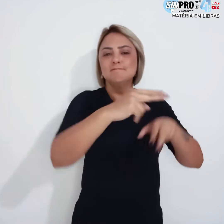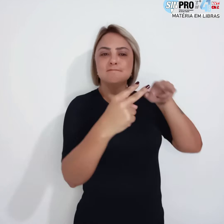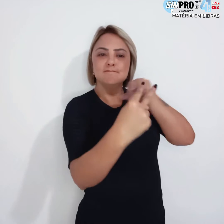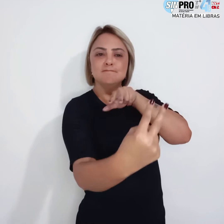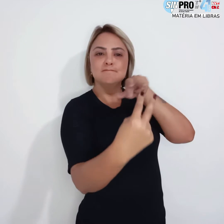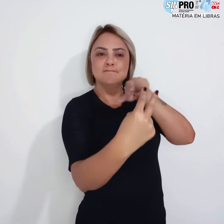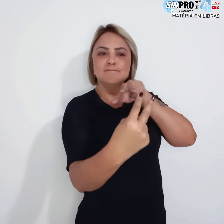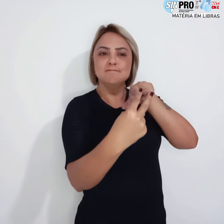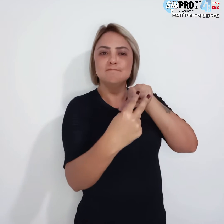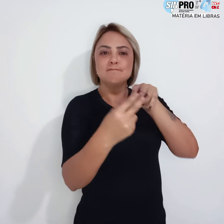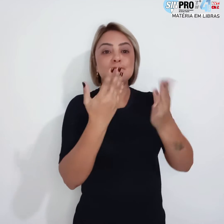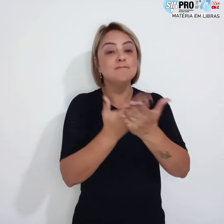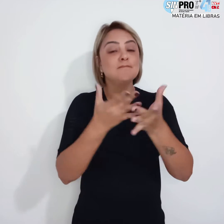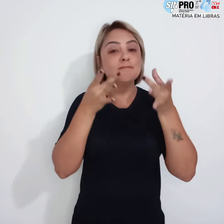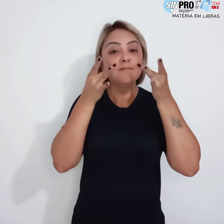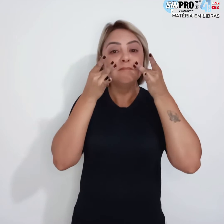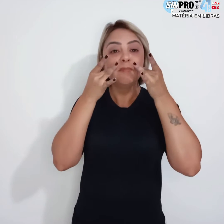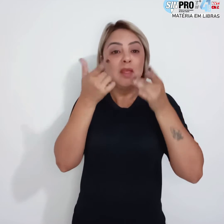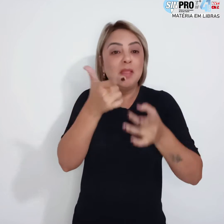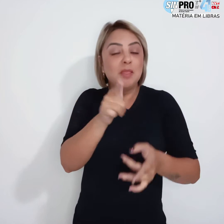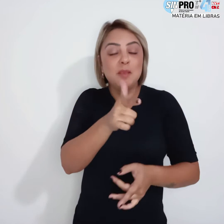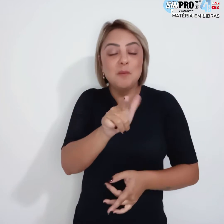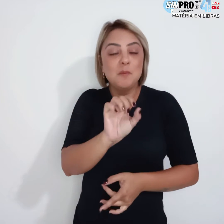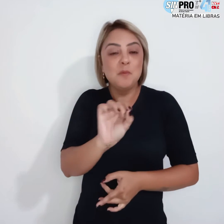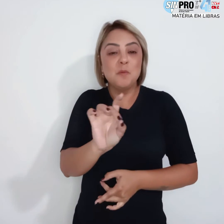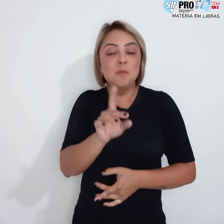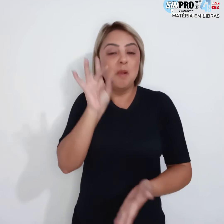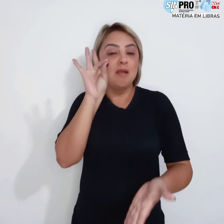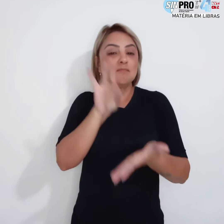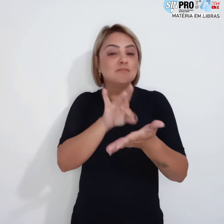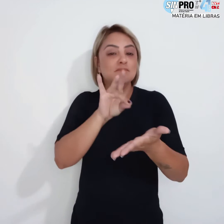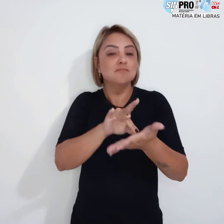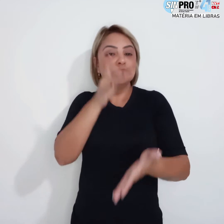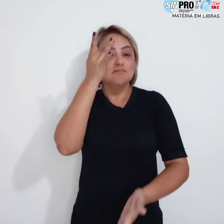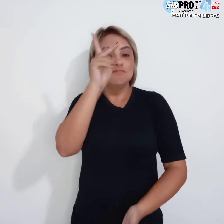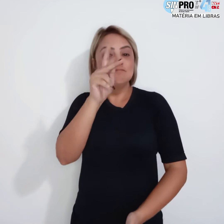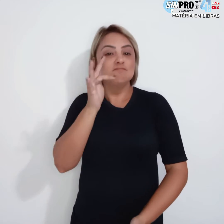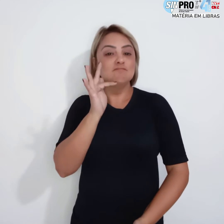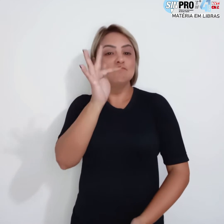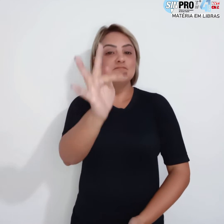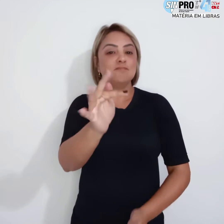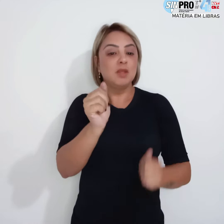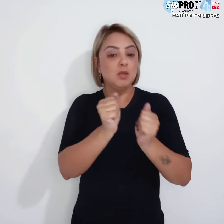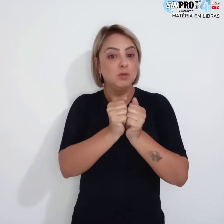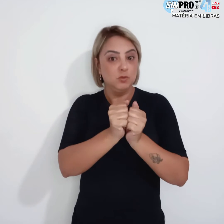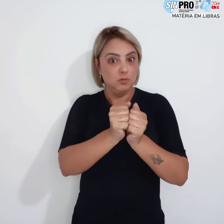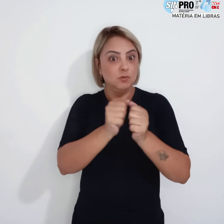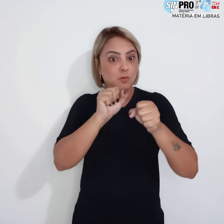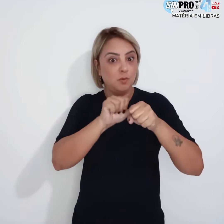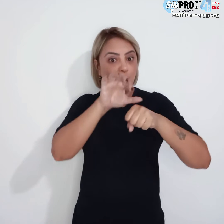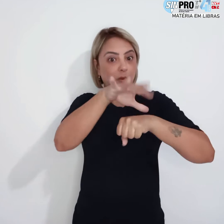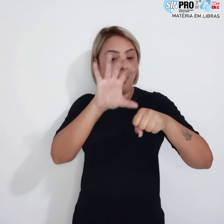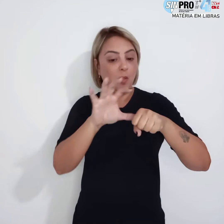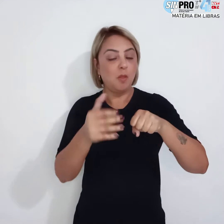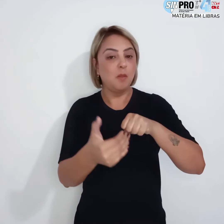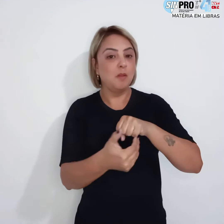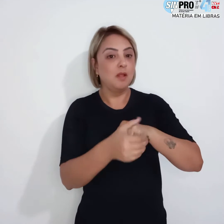Aulas presenciais já não seriam mais uma realidade para o futuro. Junto com a pandemia, como se não bastasse